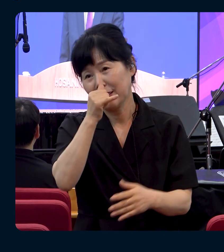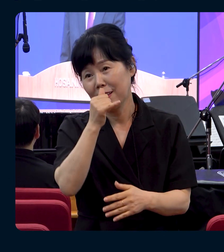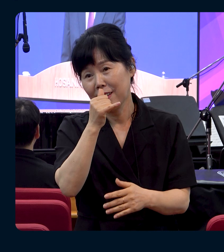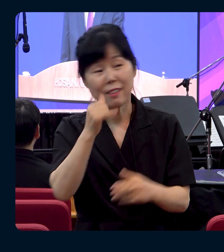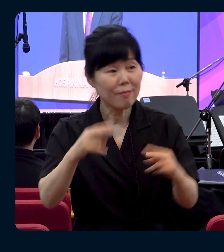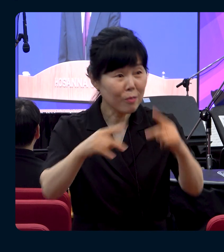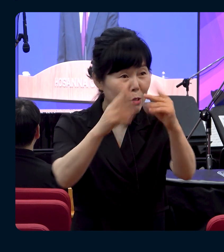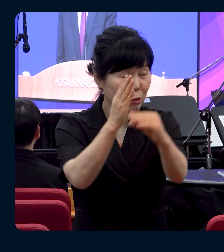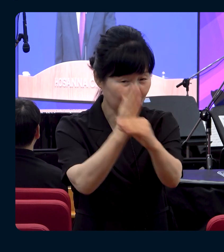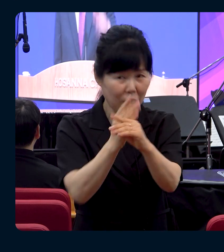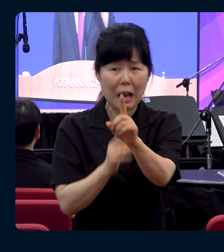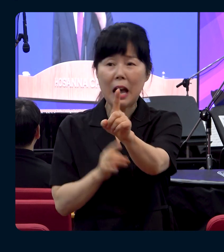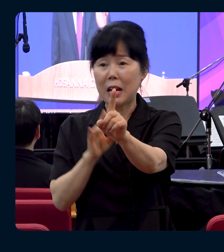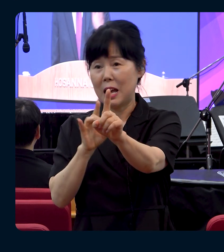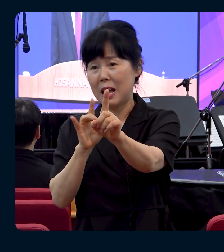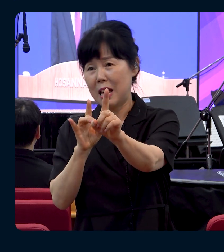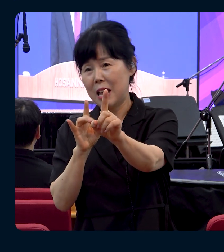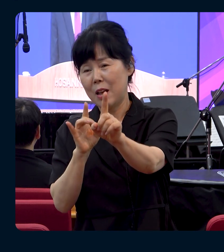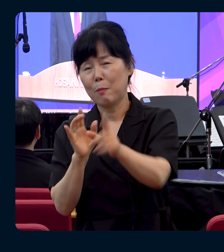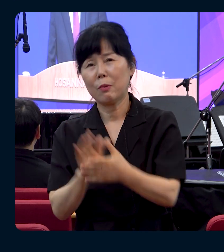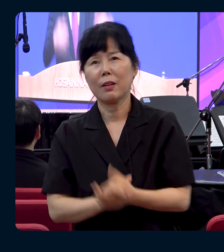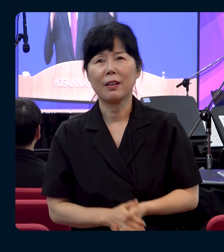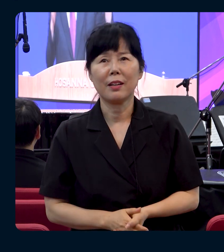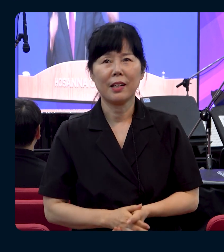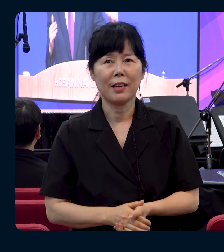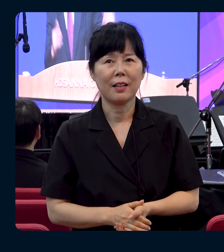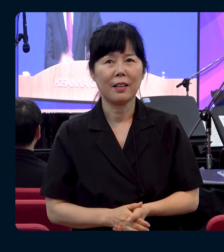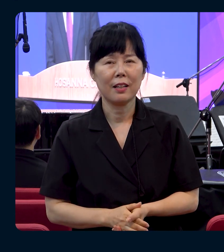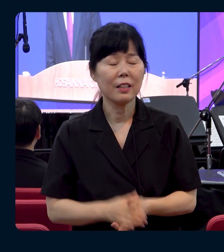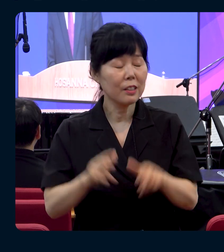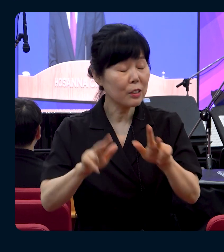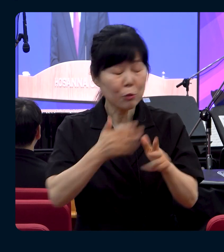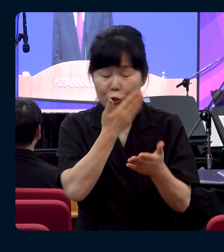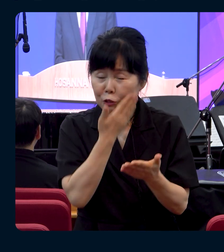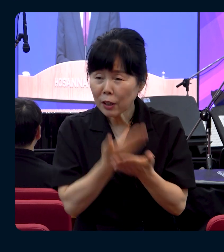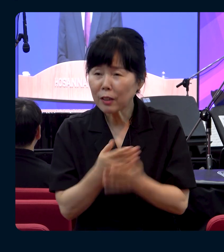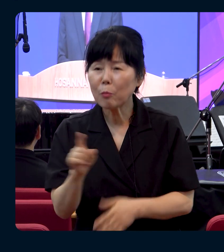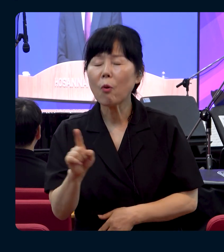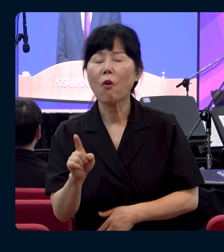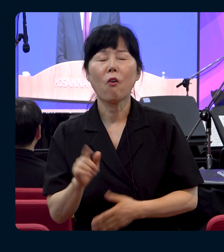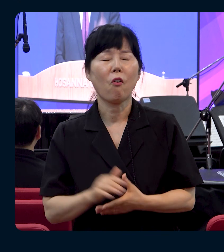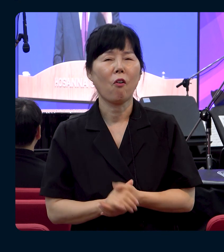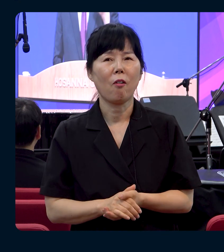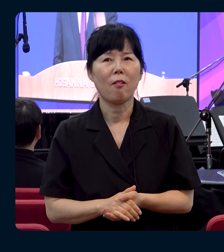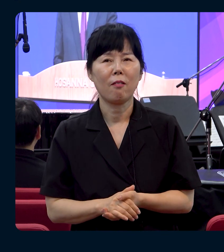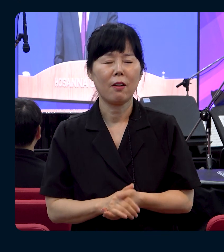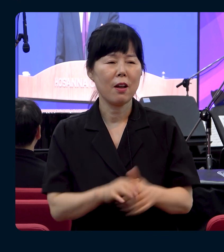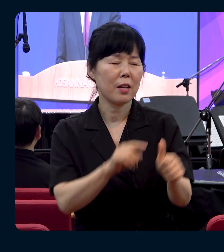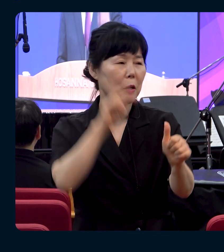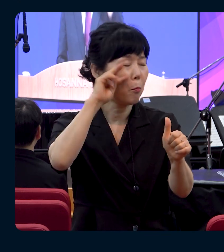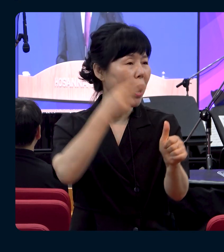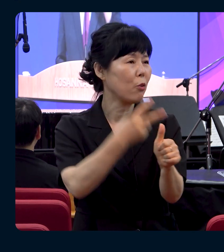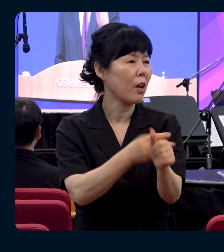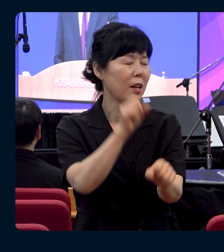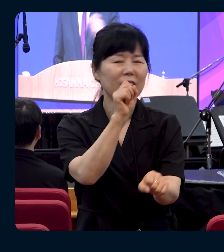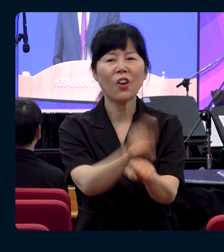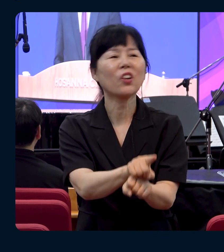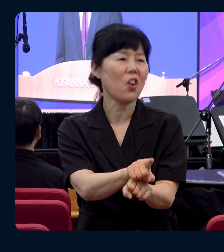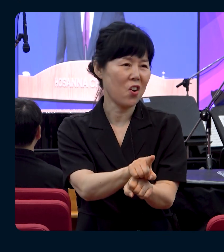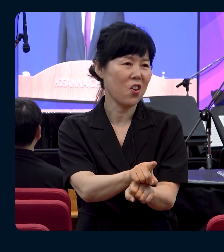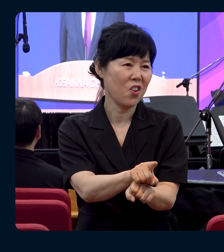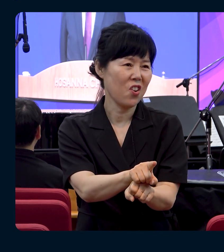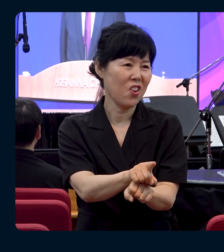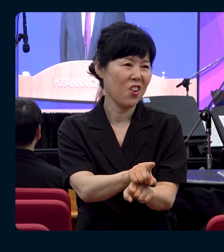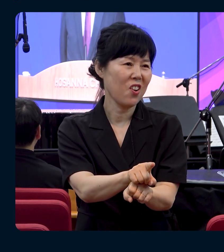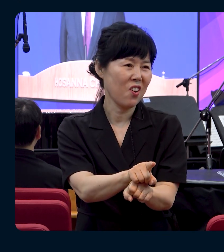하나, 그런 것 중에 하나, 지금 우리한테 아주 중요한 것이 있는데 그게 바로 뭐냐? 그의 성격과 스타일의